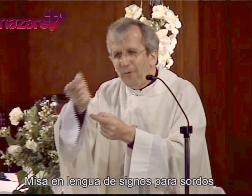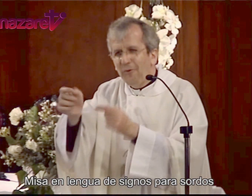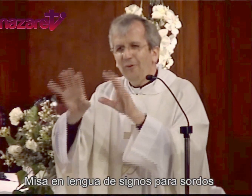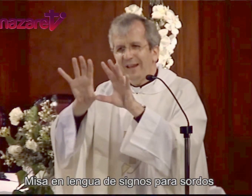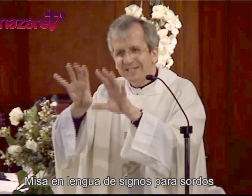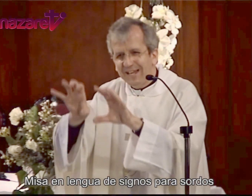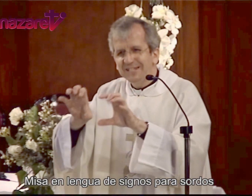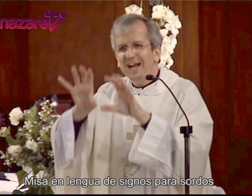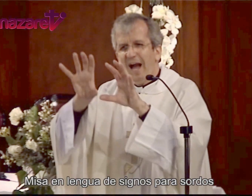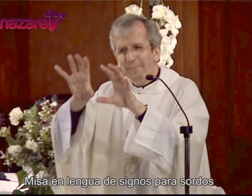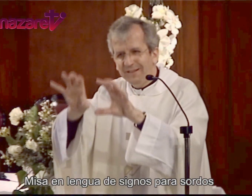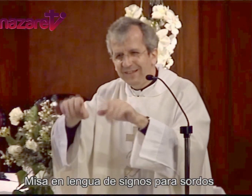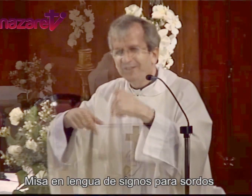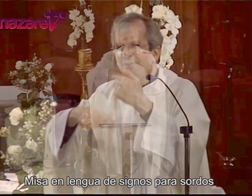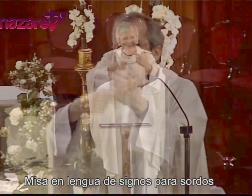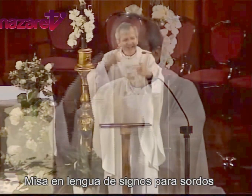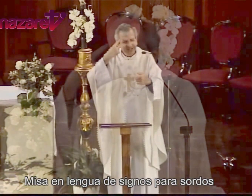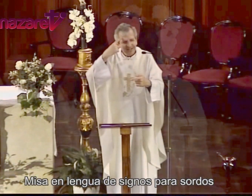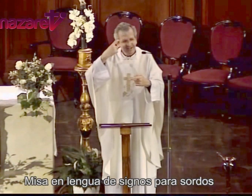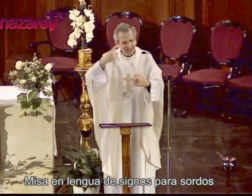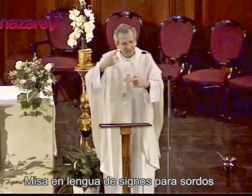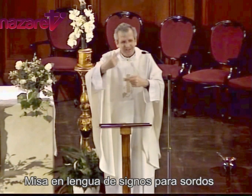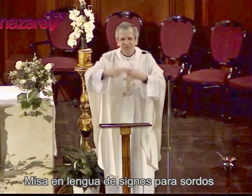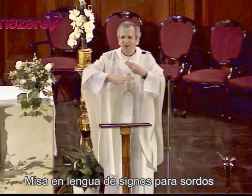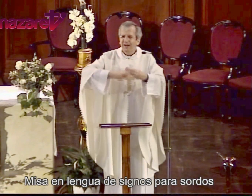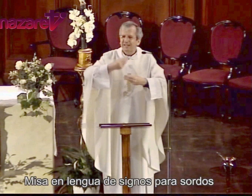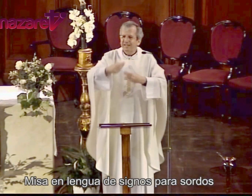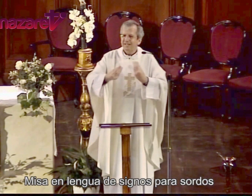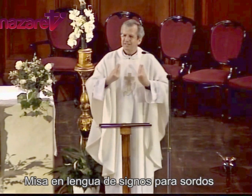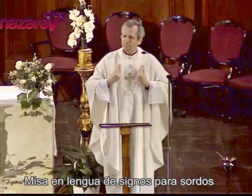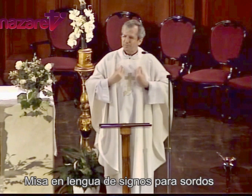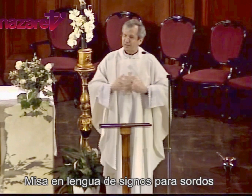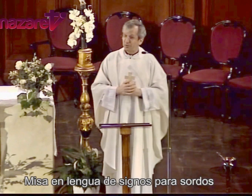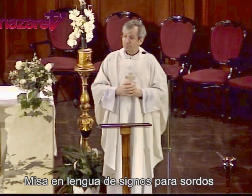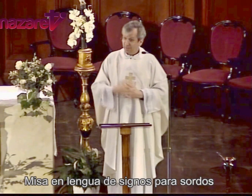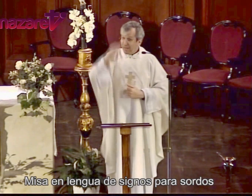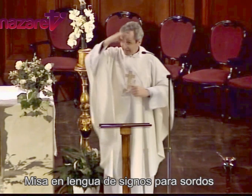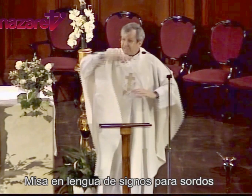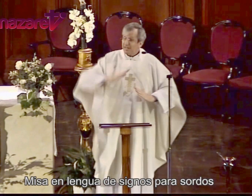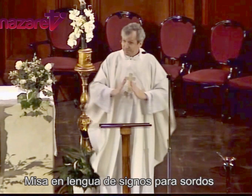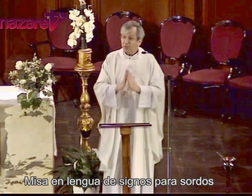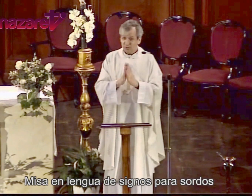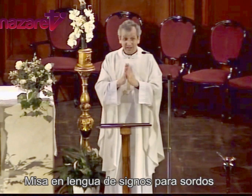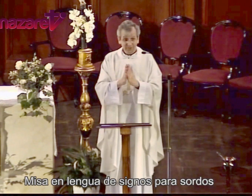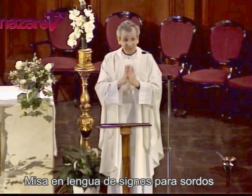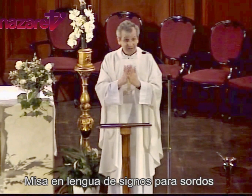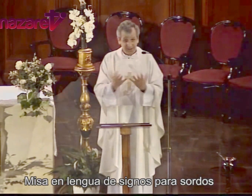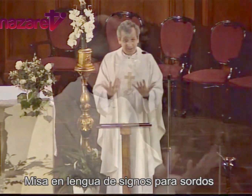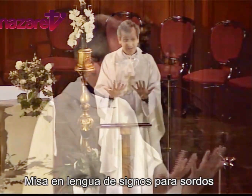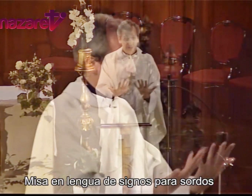poco Las iréis Aprendiendo Las iréis Recordando Las iréis Viviendo Y es el Espíritu Santo La